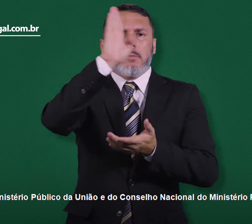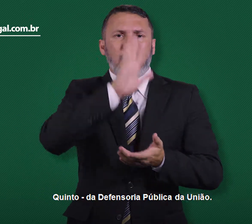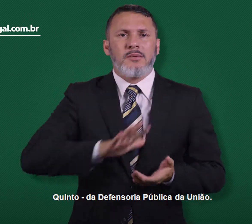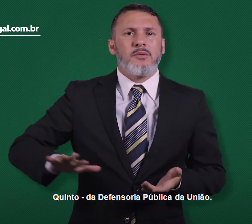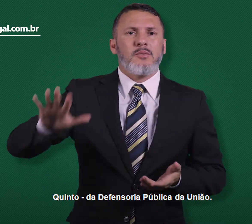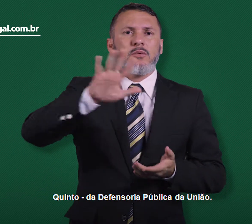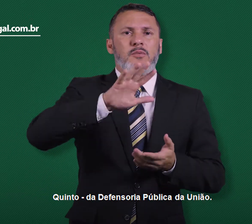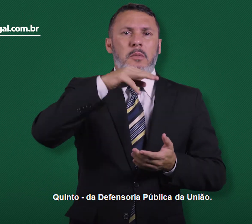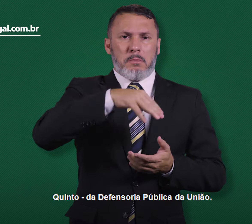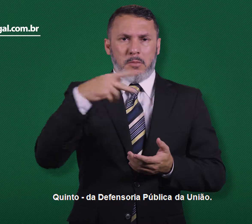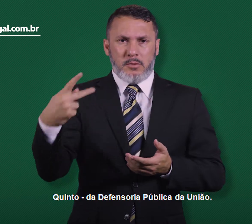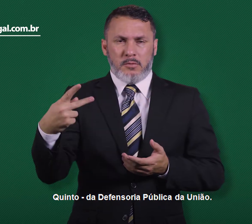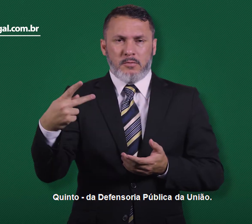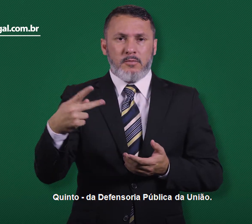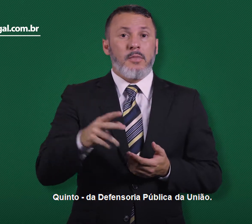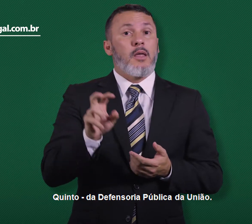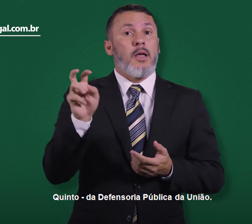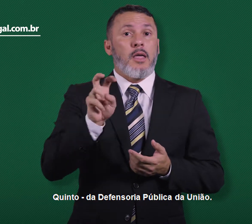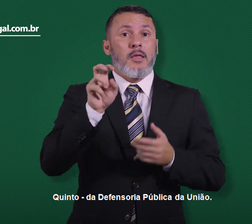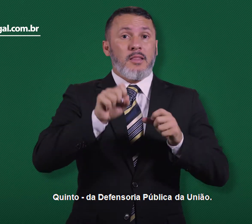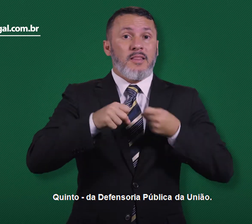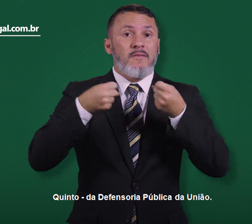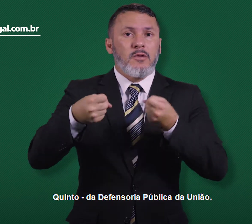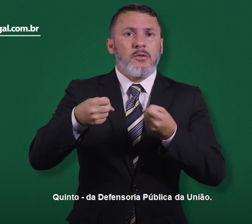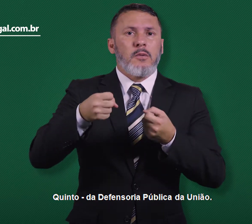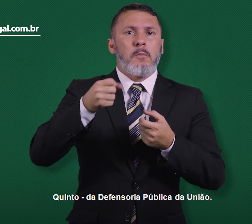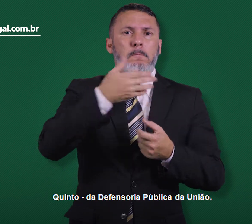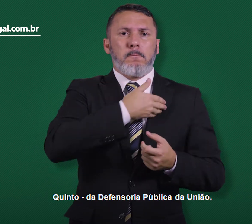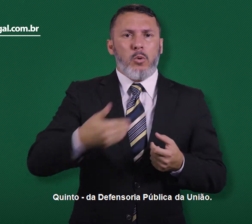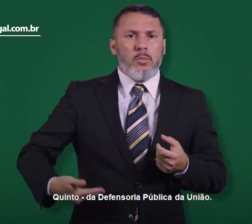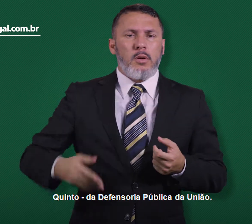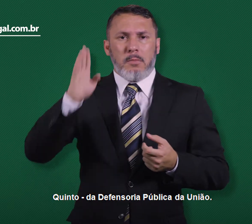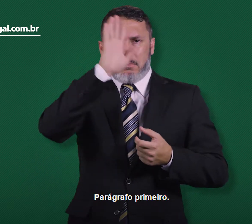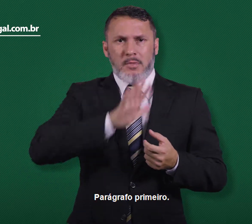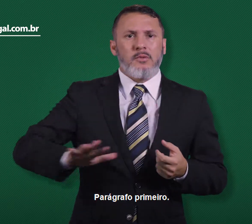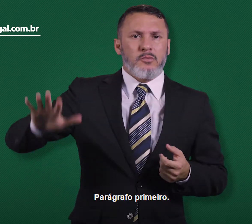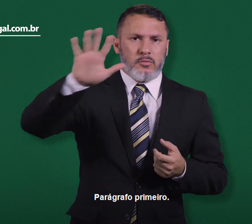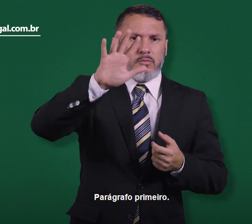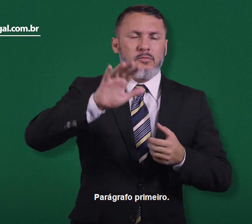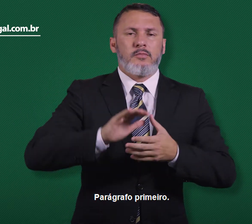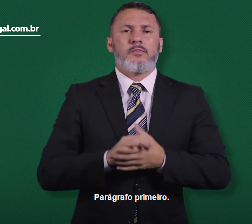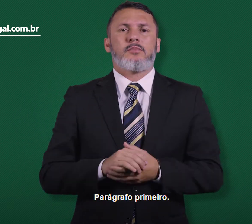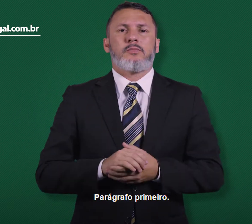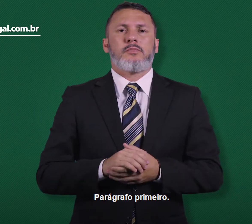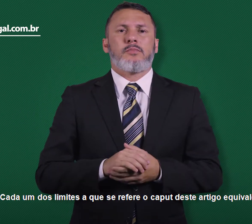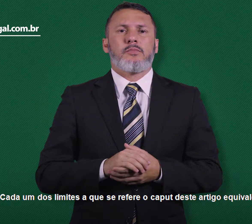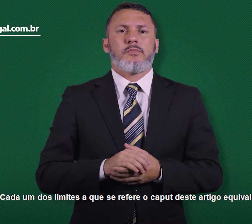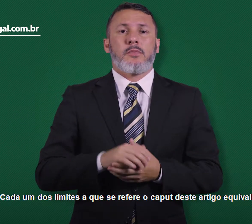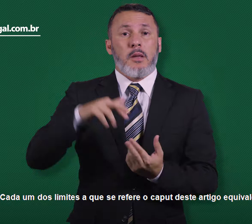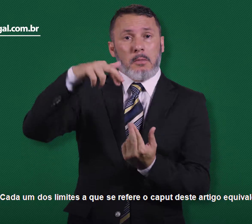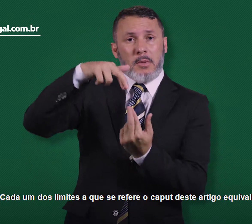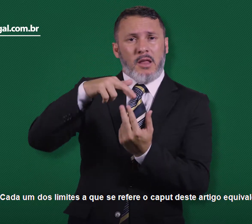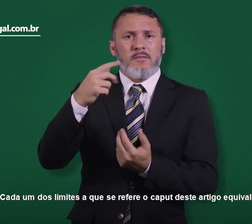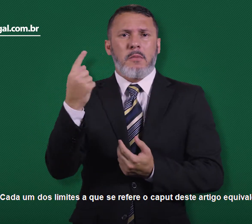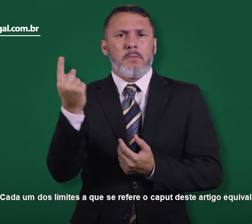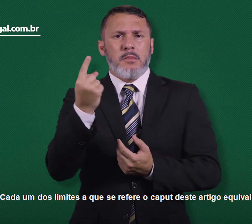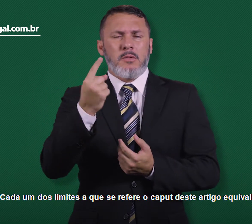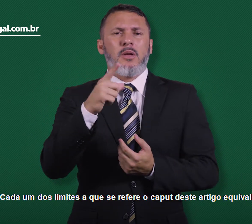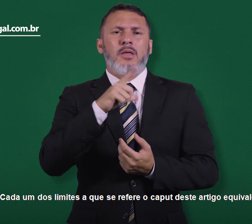E quinto, da Defensoria Pública da União. Parágrafo 1º. Cada um dos limites a que se